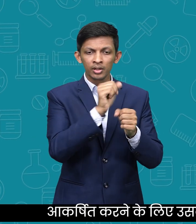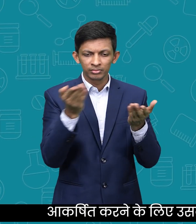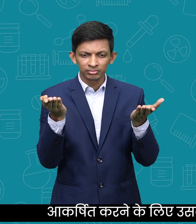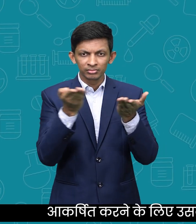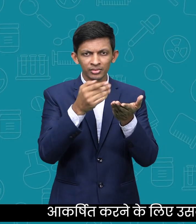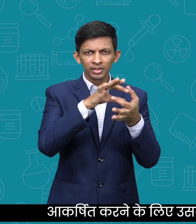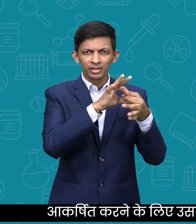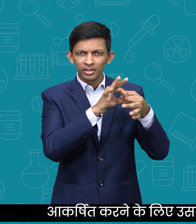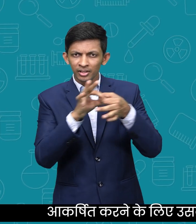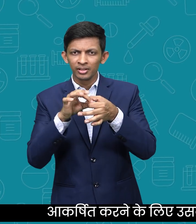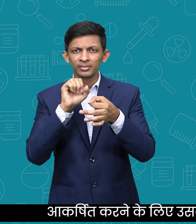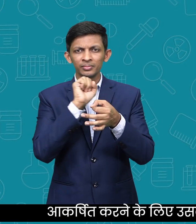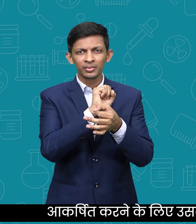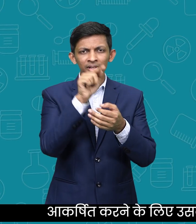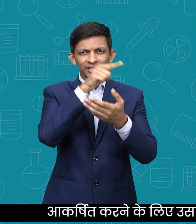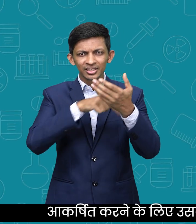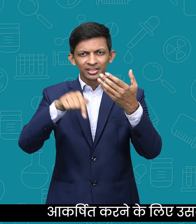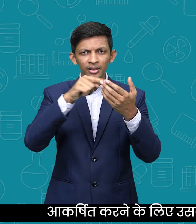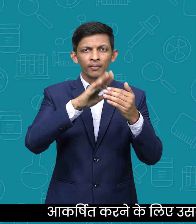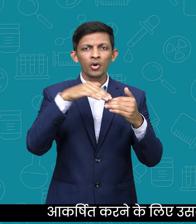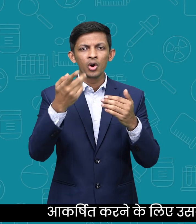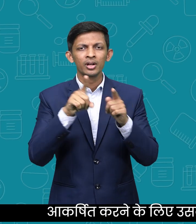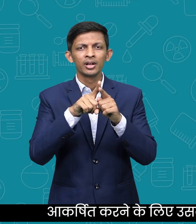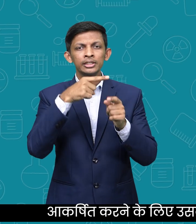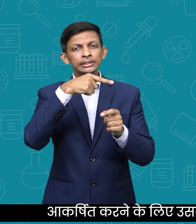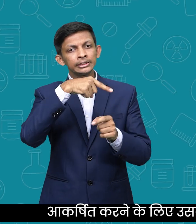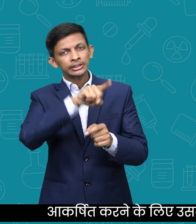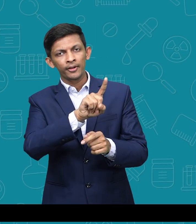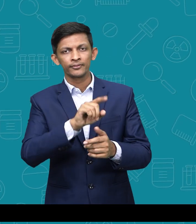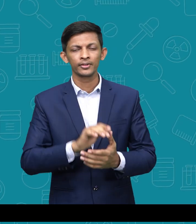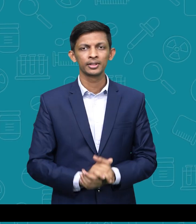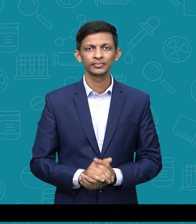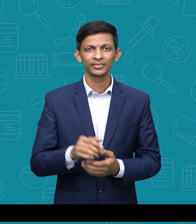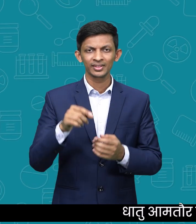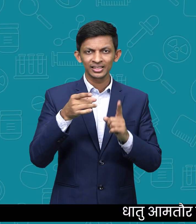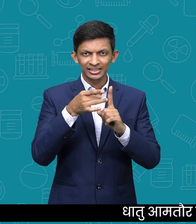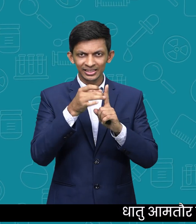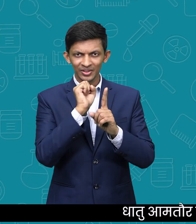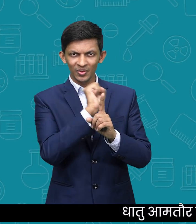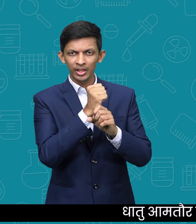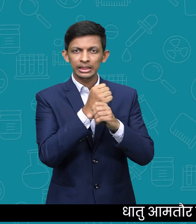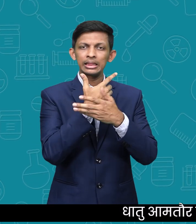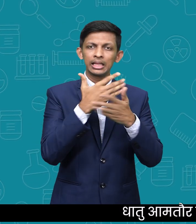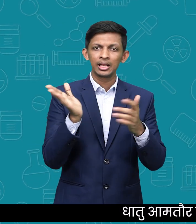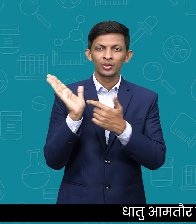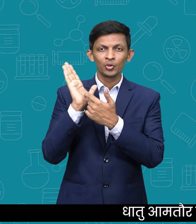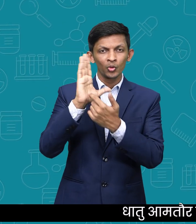लिए उसके परमाणुओं की सापेक्ष प्रवृत्ति के रूप में परिभाषित किया गया है। धातु आम तौर पर कम